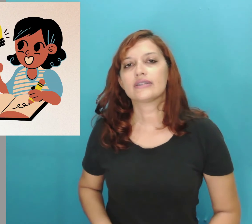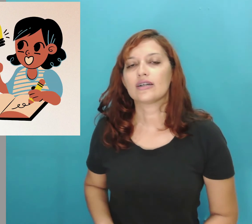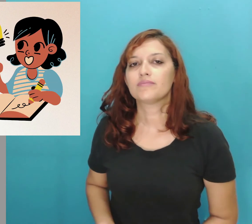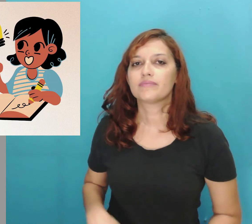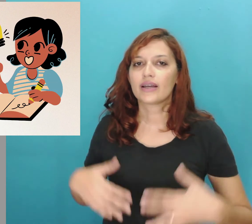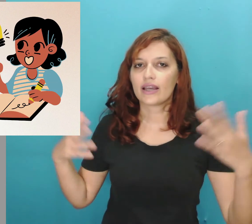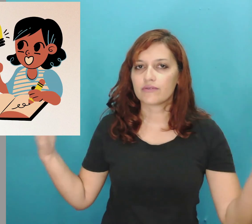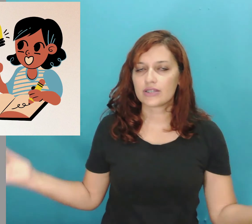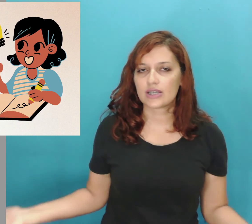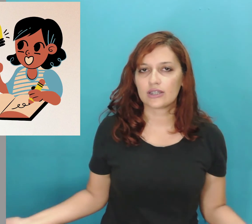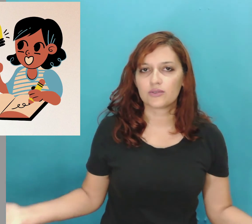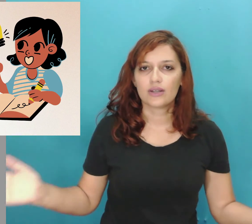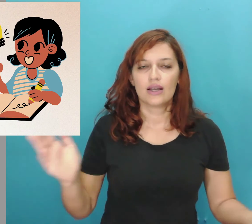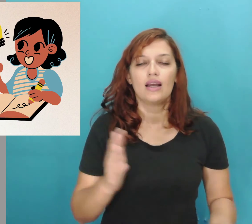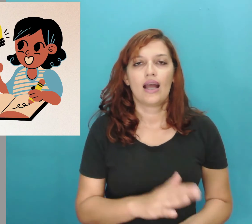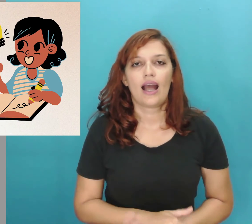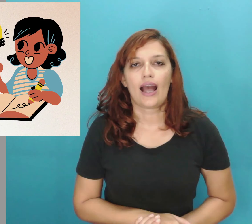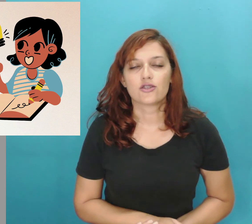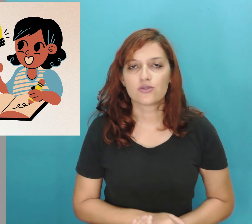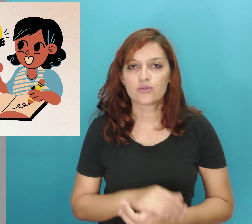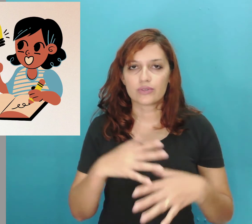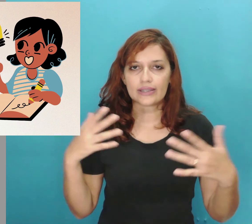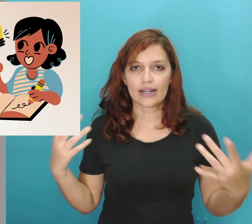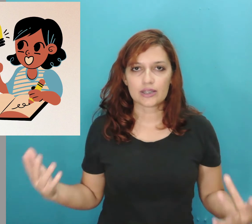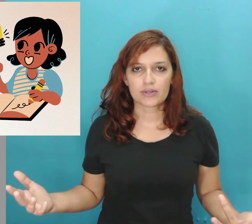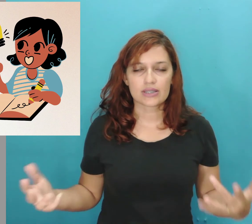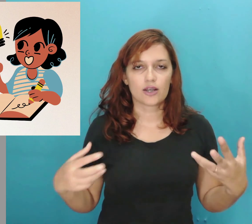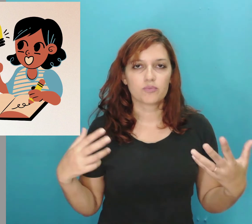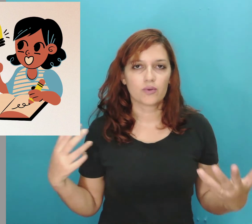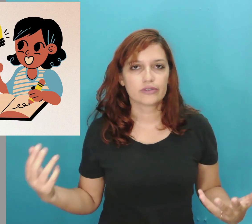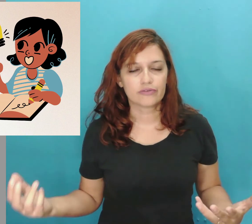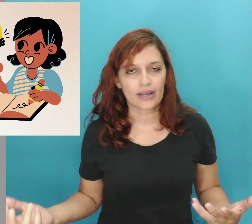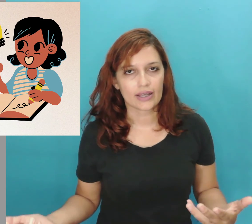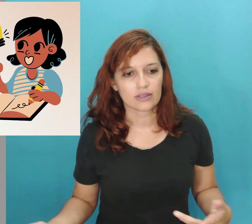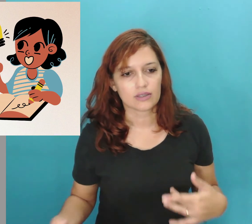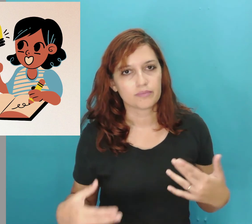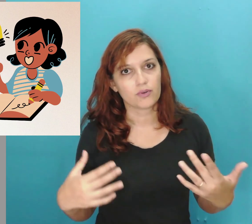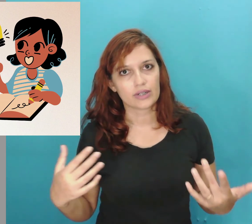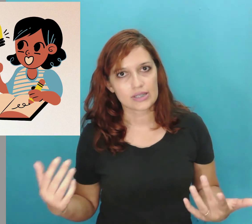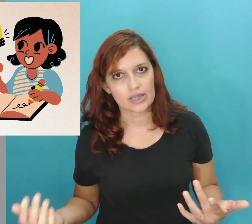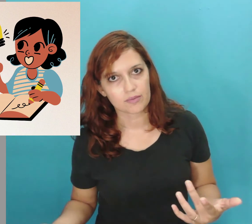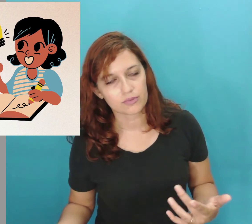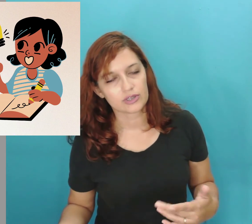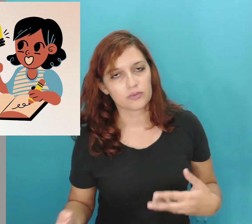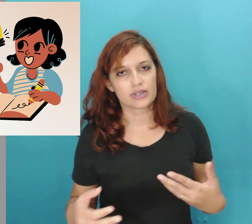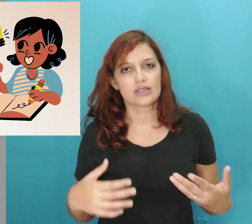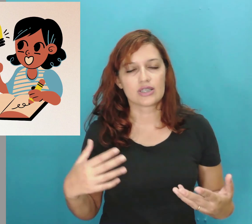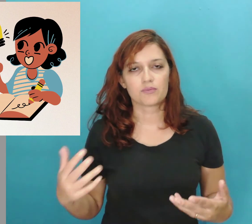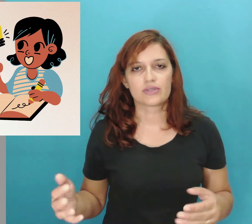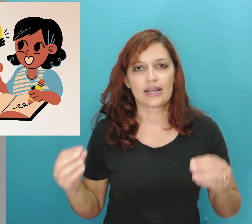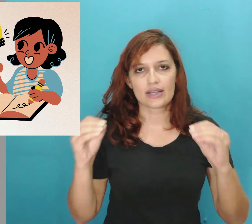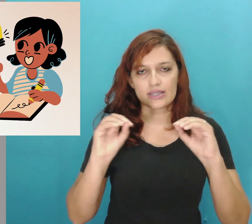Então, revisando, a estrutura da Libras ela é um pouco diferente. Por exemplo, não precisamos